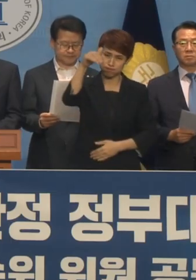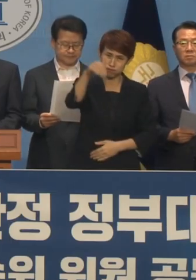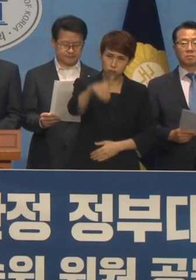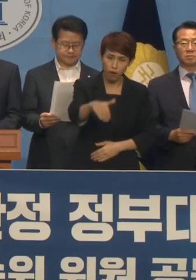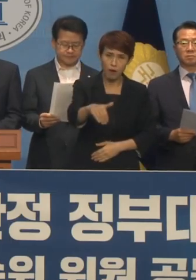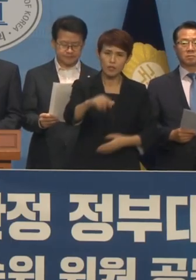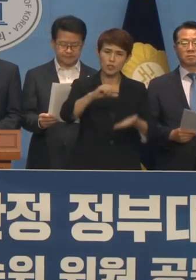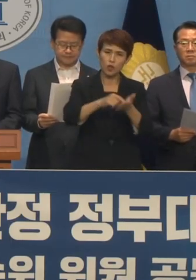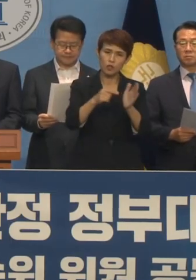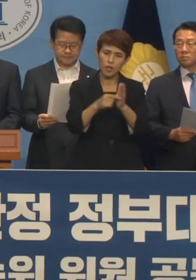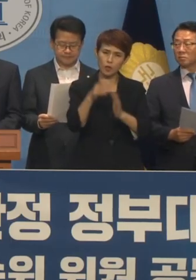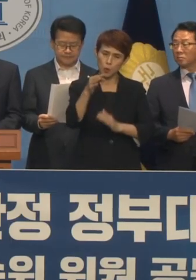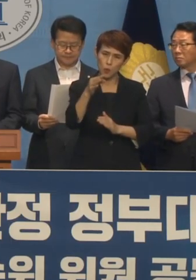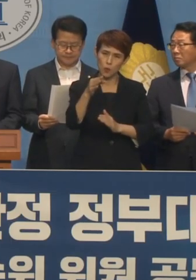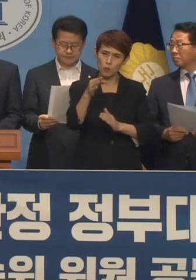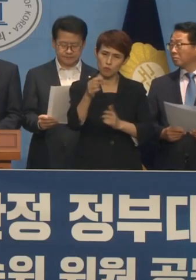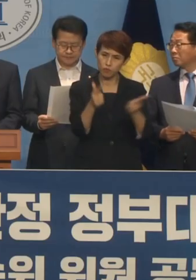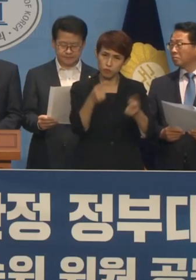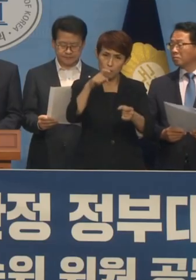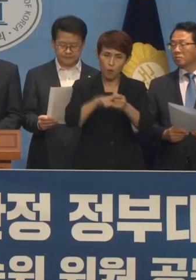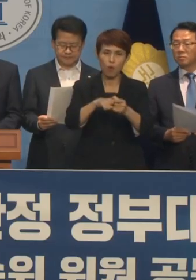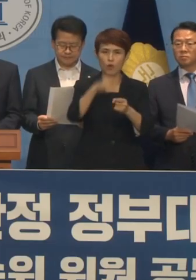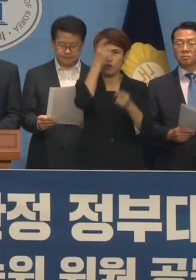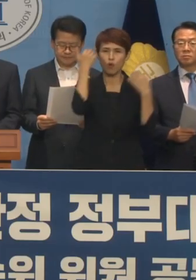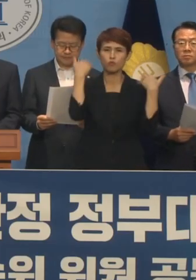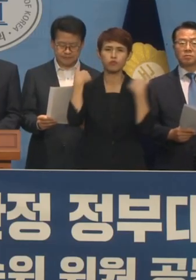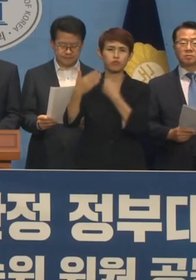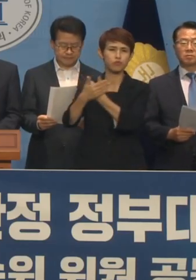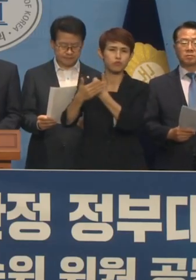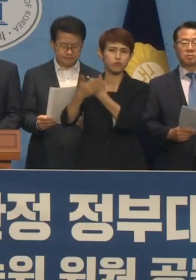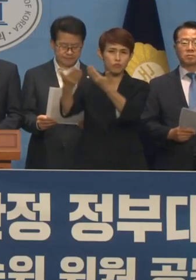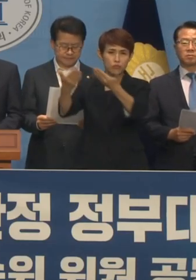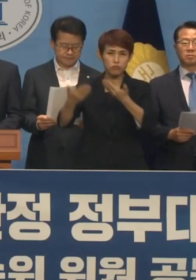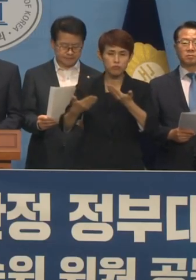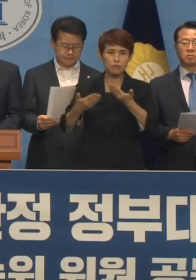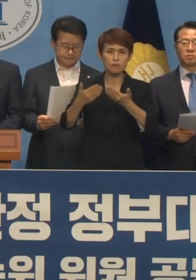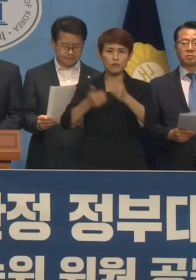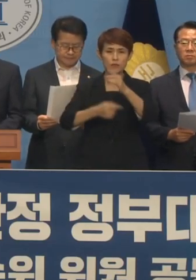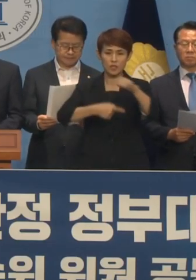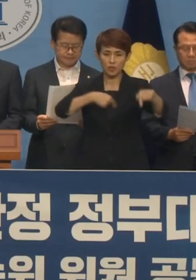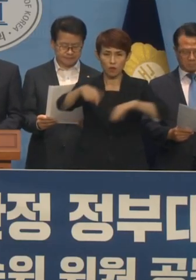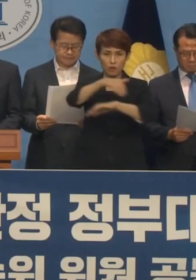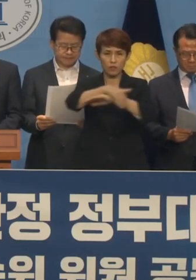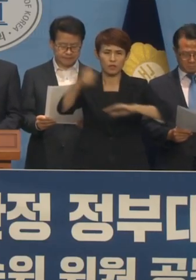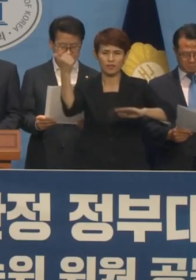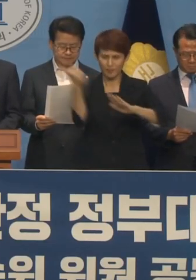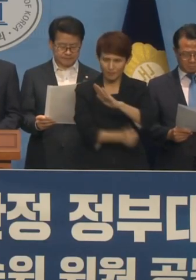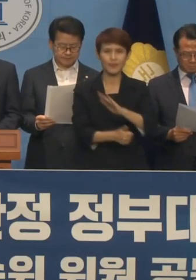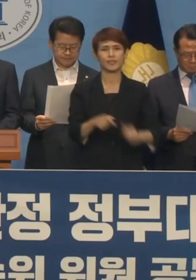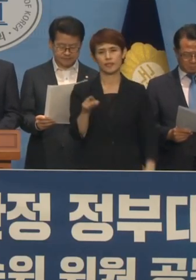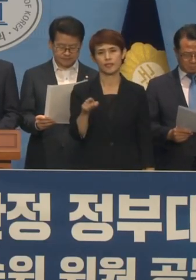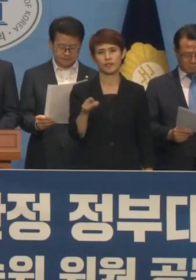적정 가격 유지를 위한 정부의 수급 조절 정책 실패가 가장 큰 원인이다.